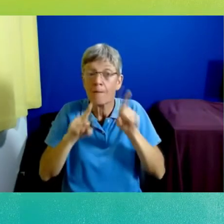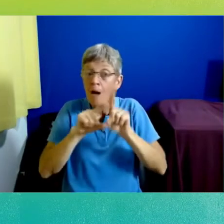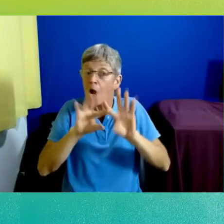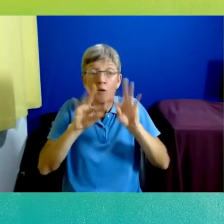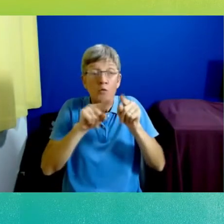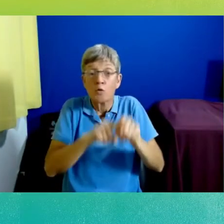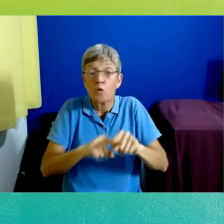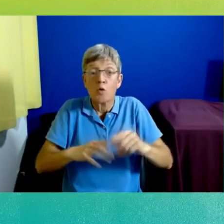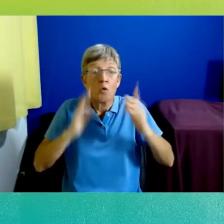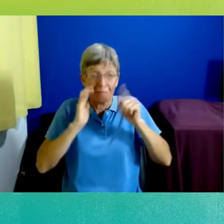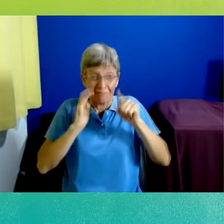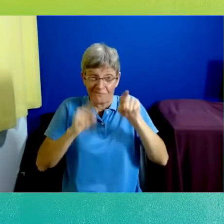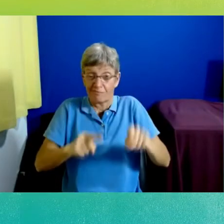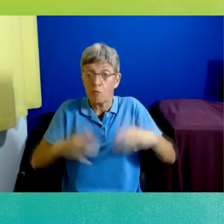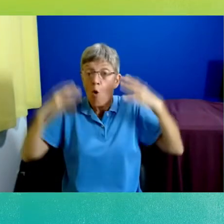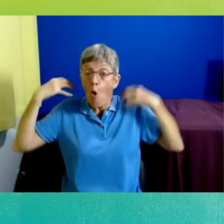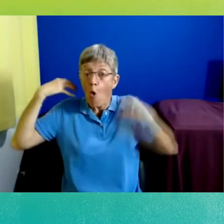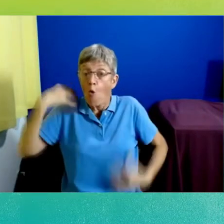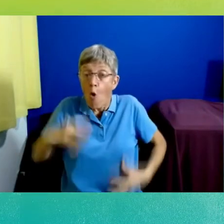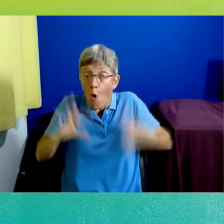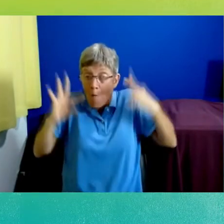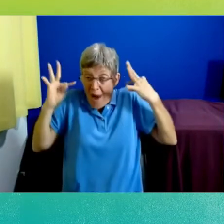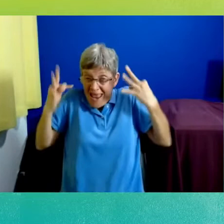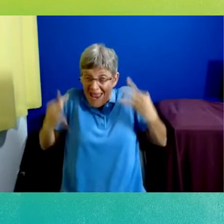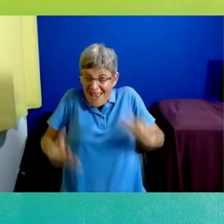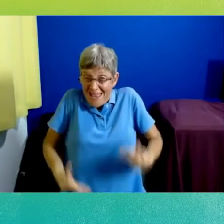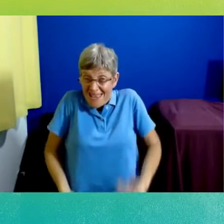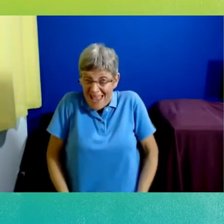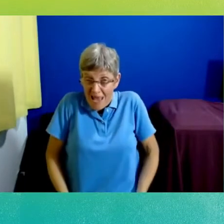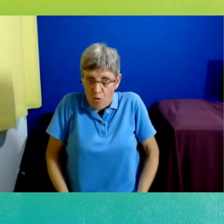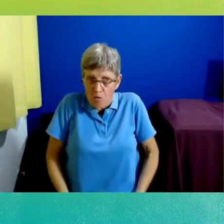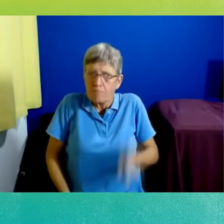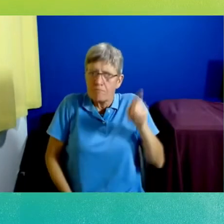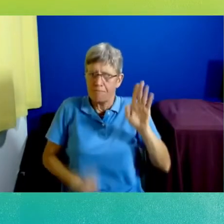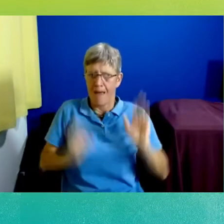Ah, sim, como se estivesse apontando um lápis ali. Então,